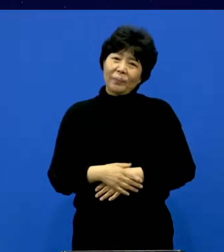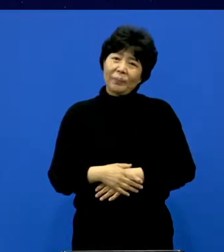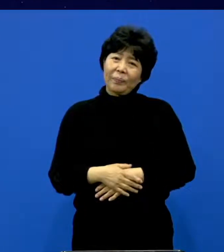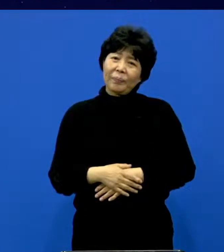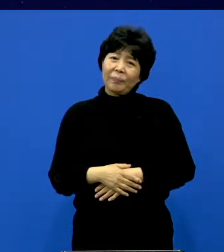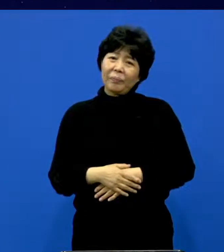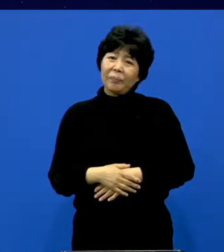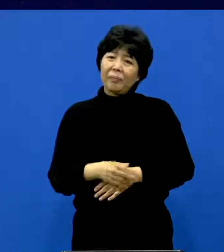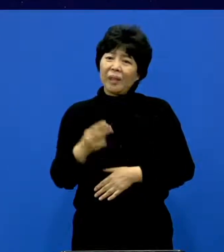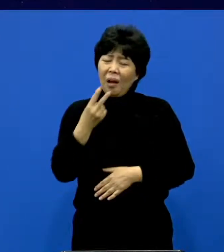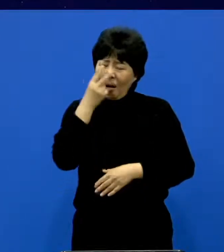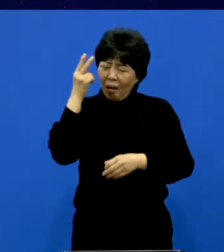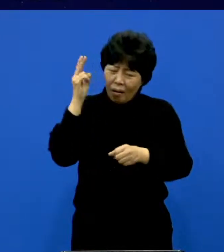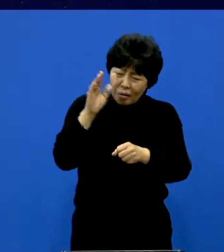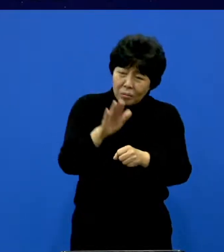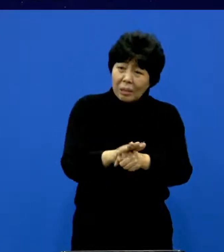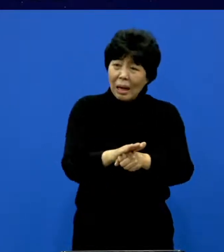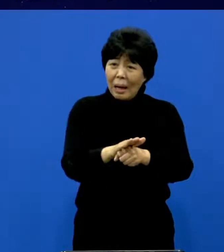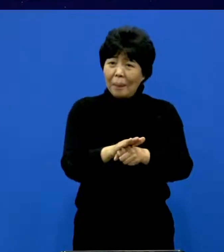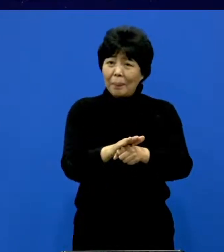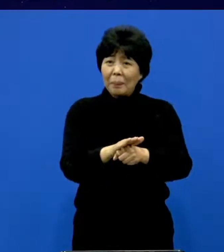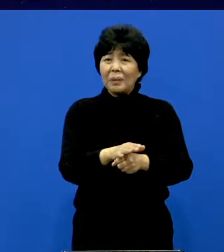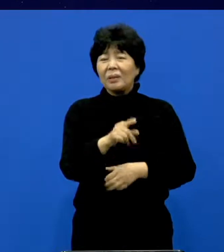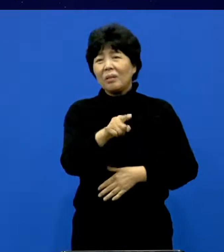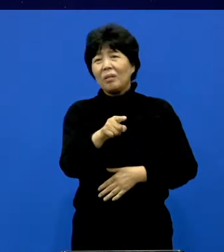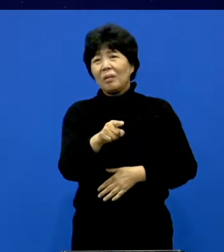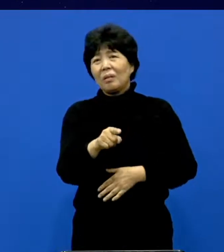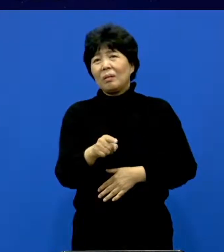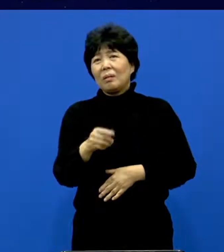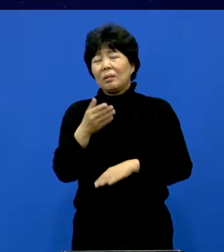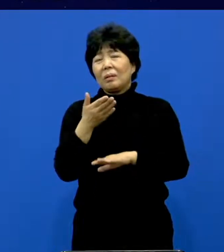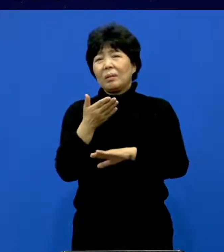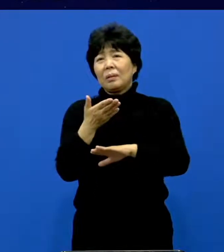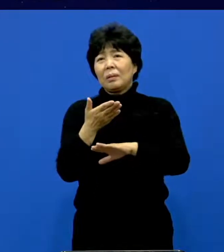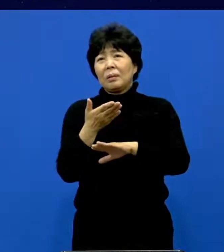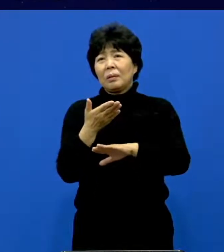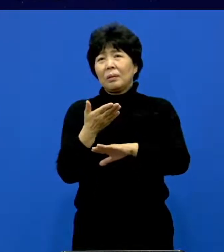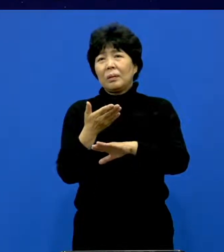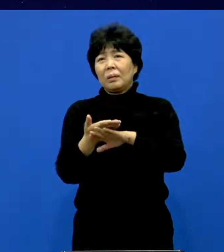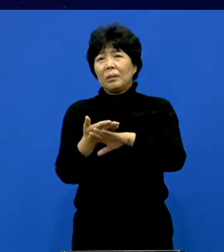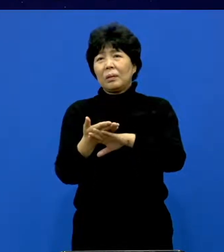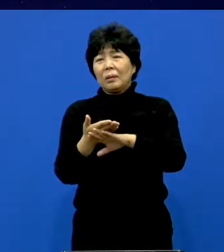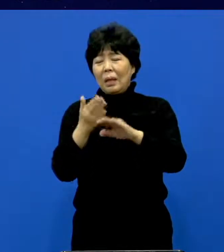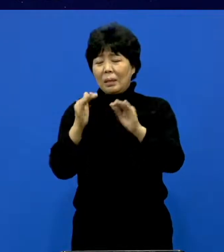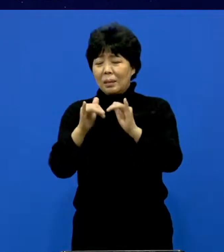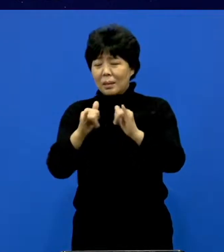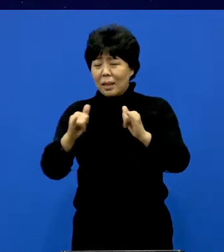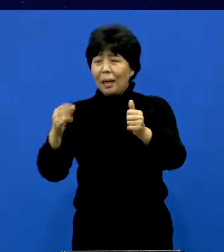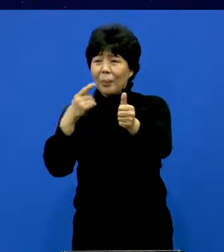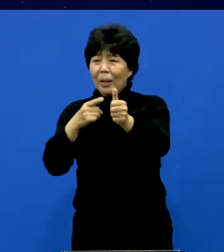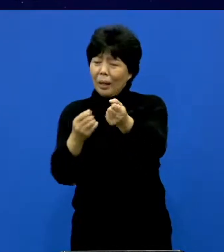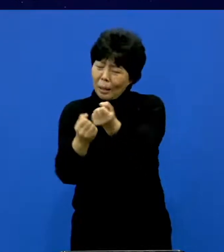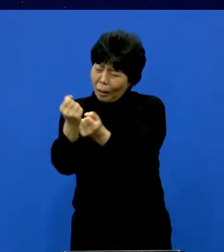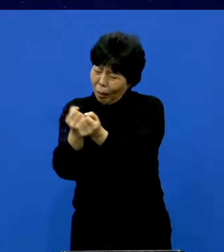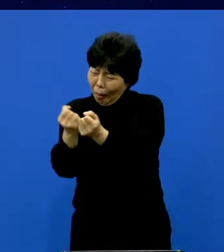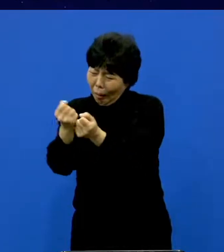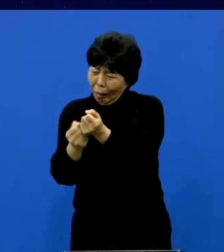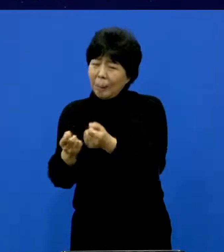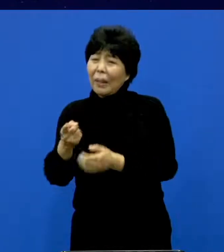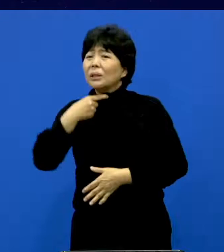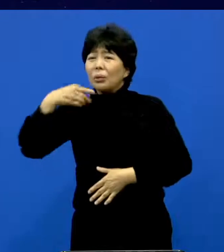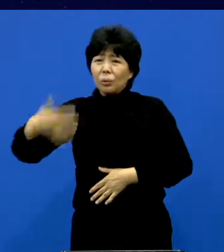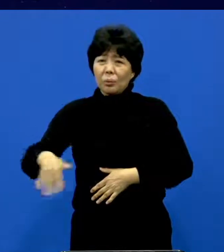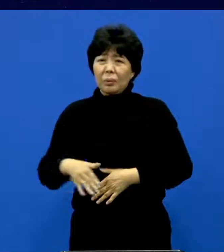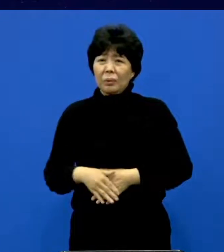그리고 그 억울함이 다른 사람에게 바르게 재해석되어서 전달한 적도 없어요. 그냥 죽은 거예요.